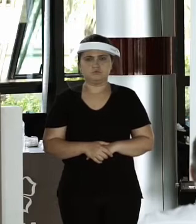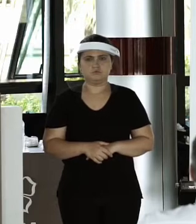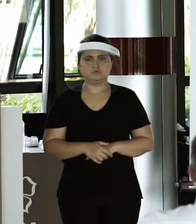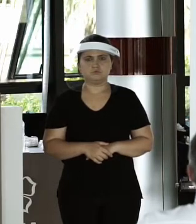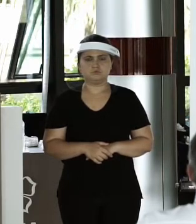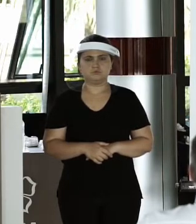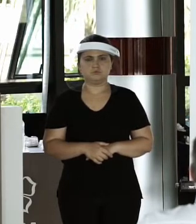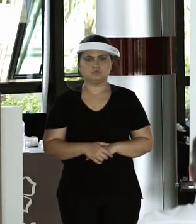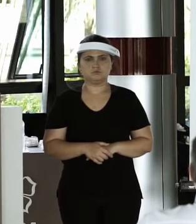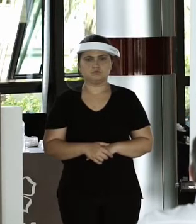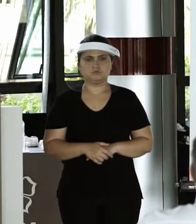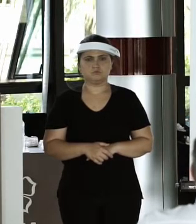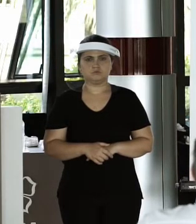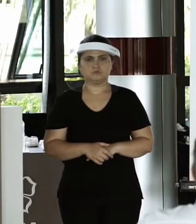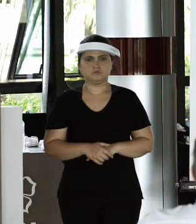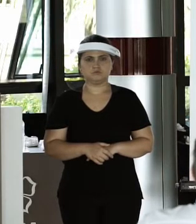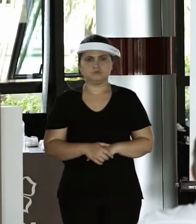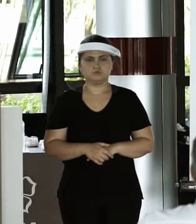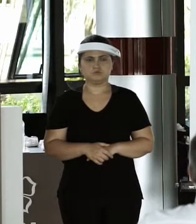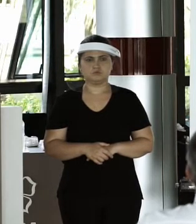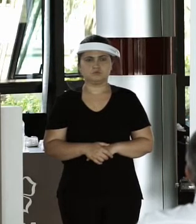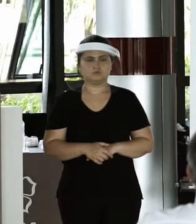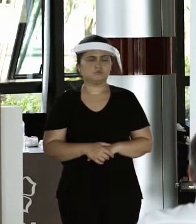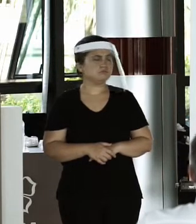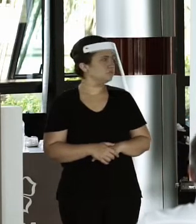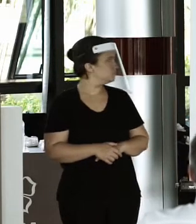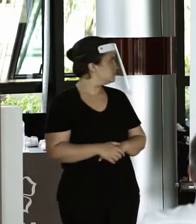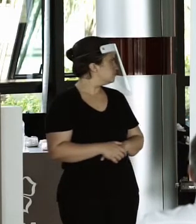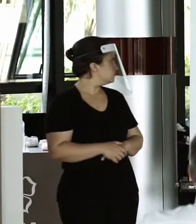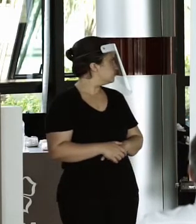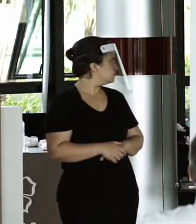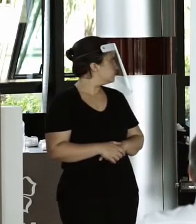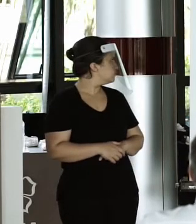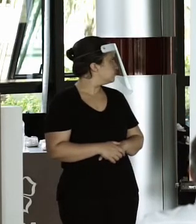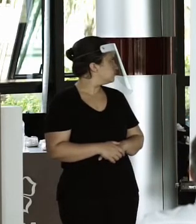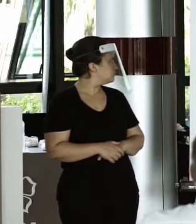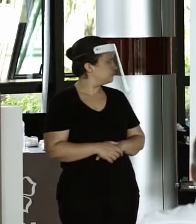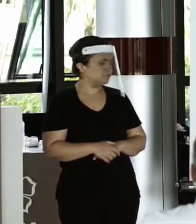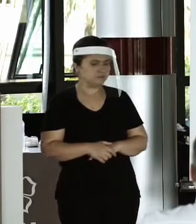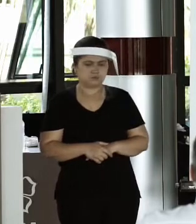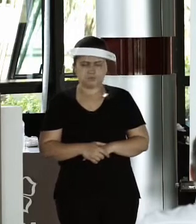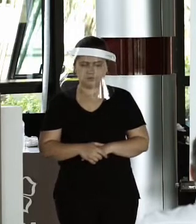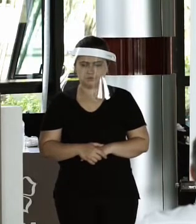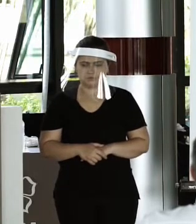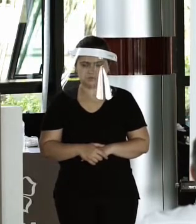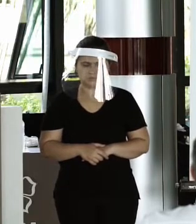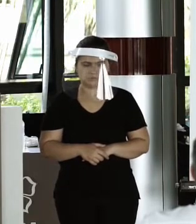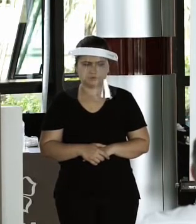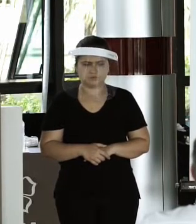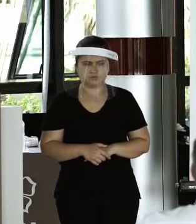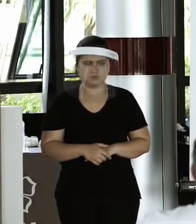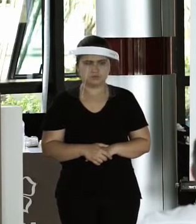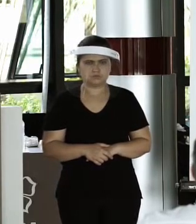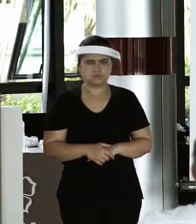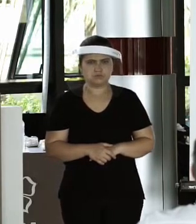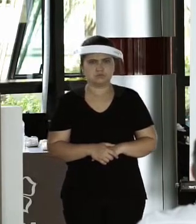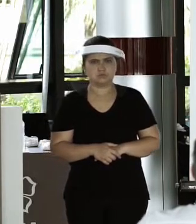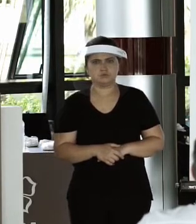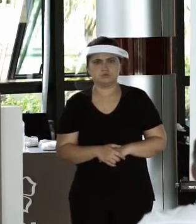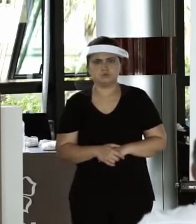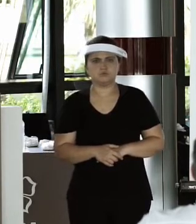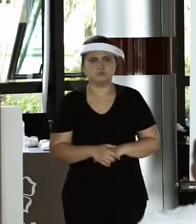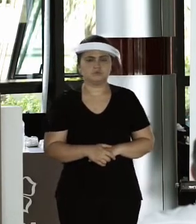Two years ago, DJI teamed up with FLIR, the world leader in innovative imaging systems, to bring thermal data to a